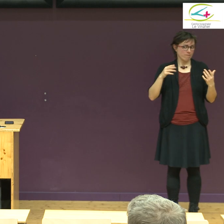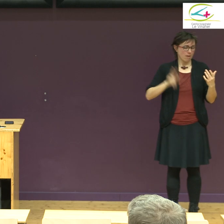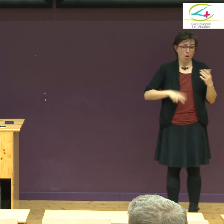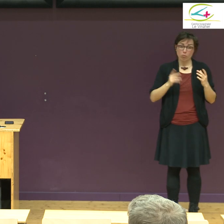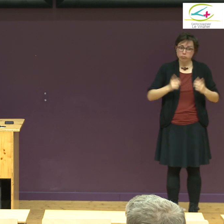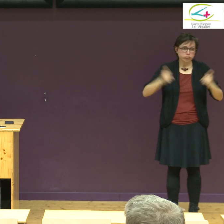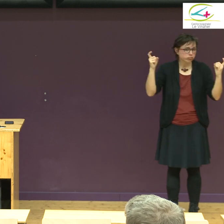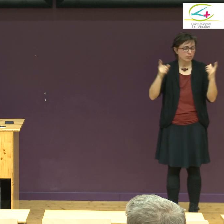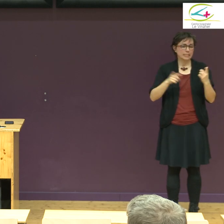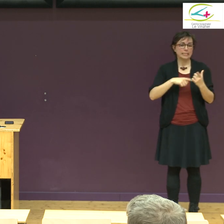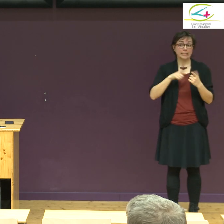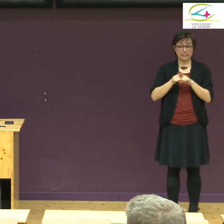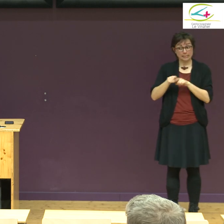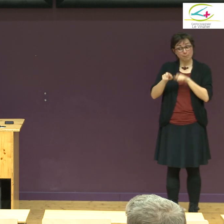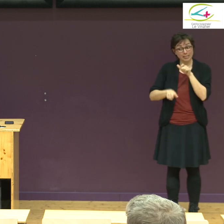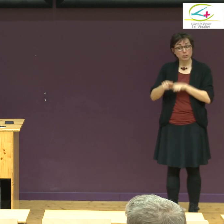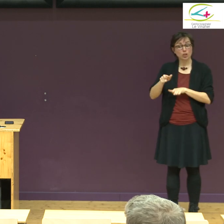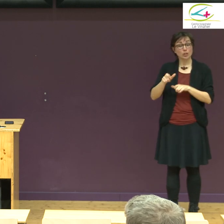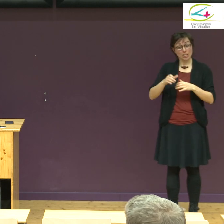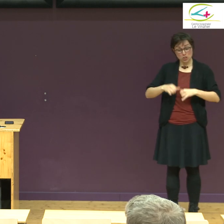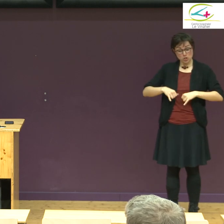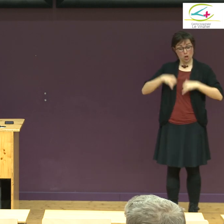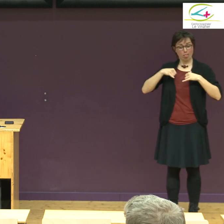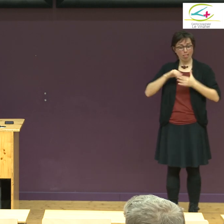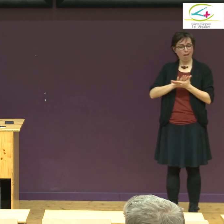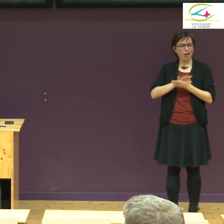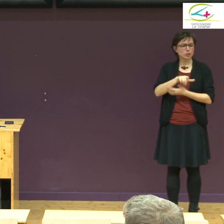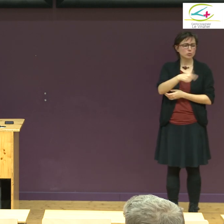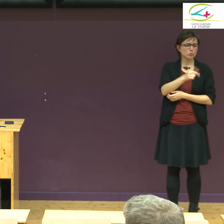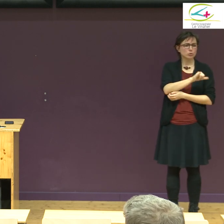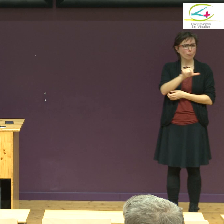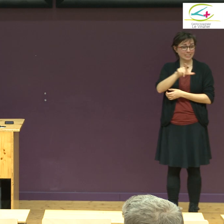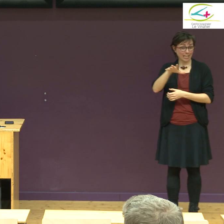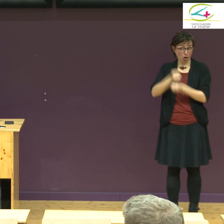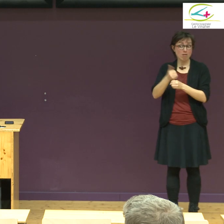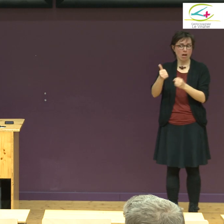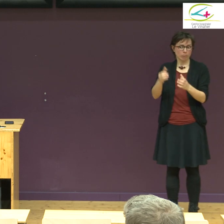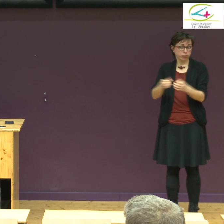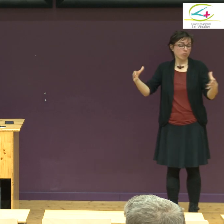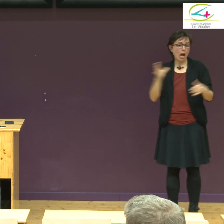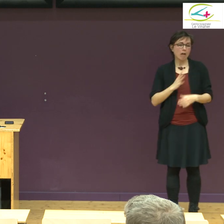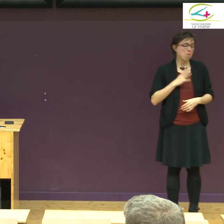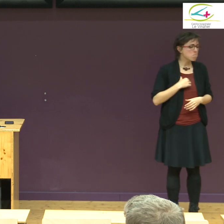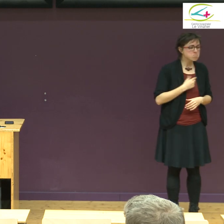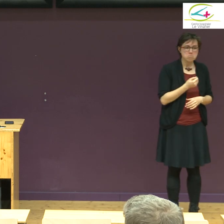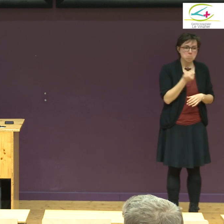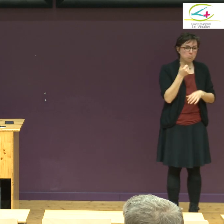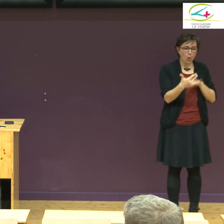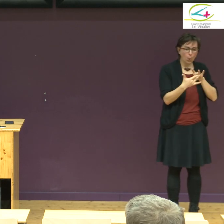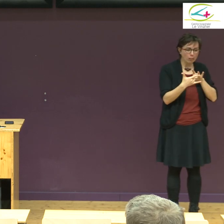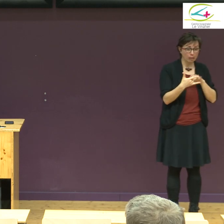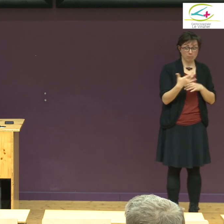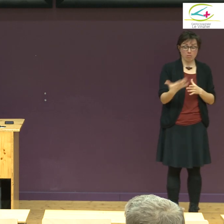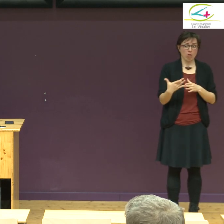ils ont démultiplié l'accompagnement des personnes jeunes, donc des tranches 12-25, donc des personnes qui ne touchaient pas, en tout cas très peu, dans